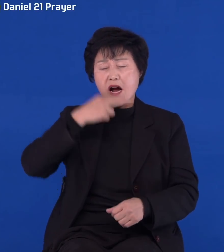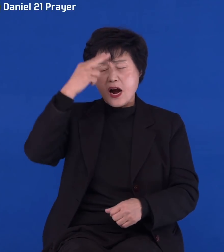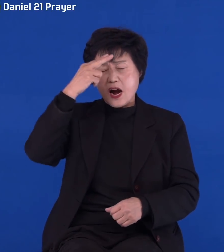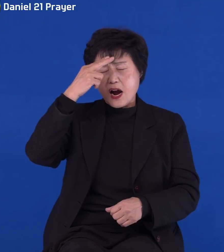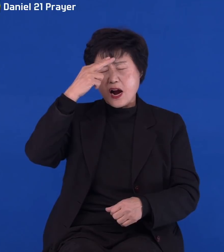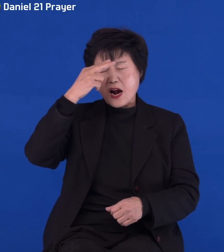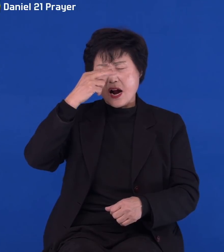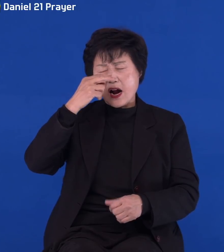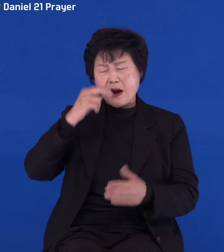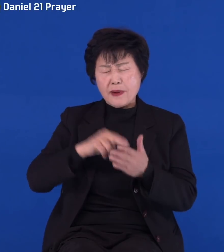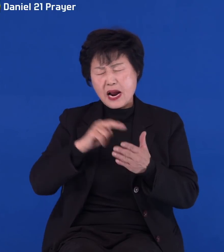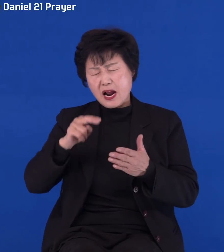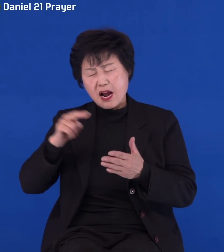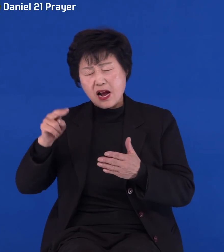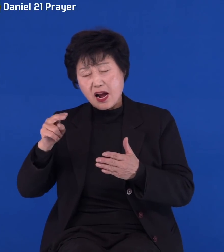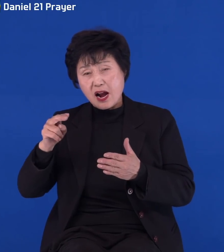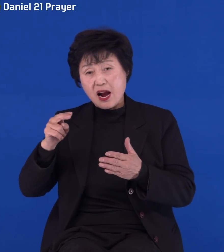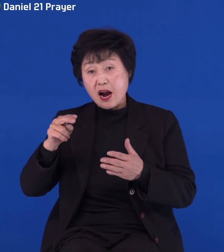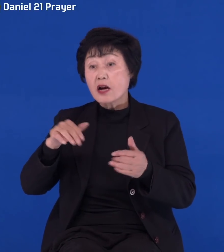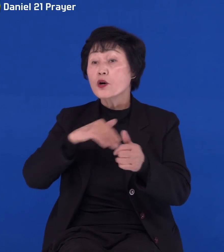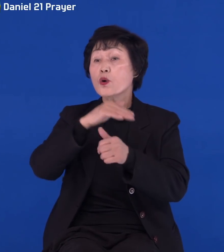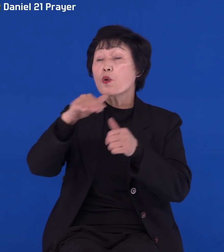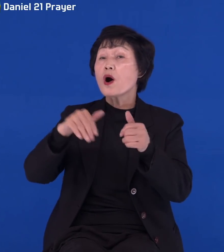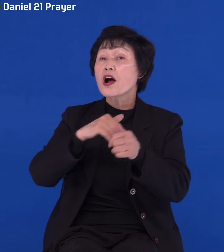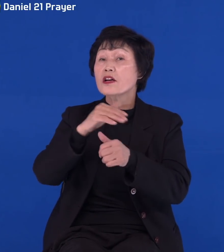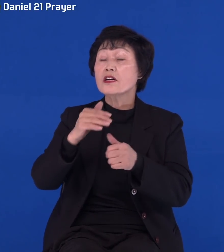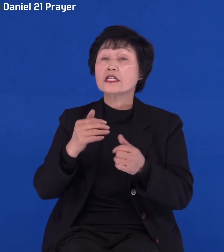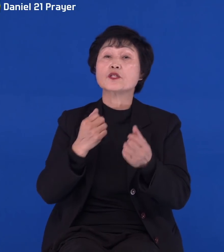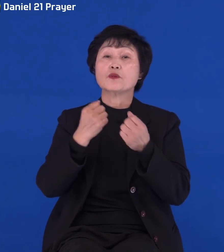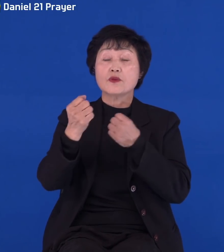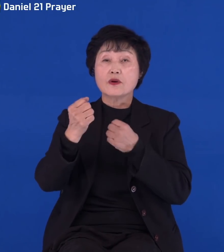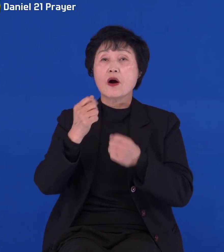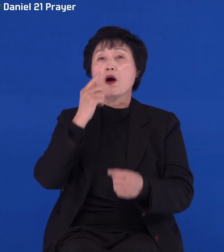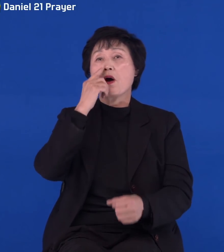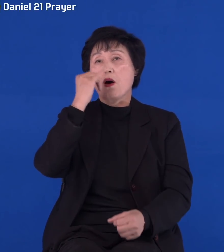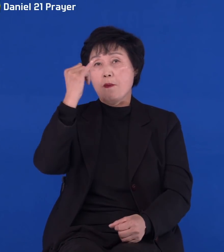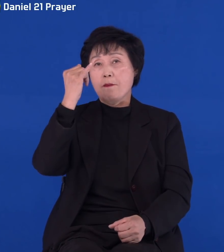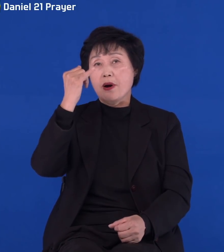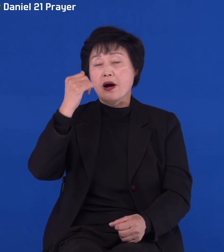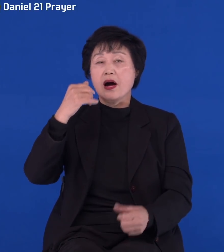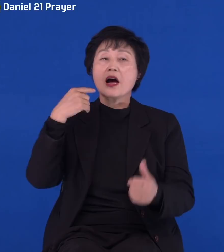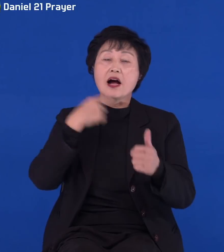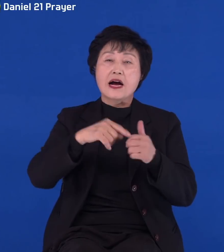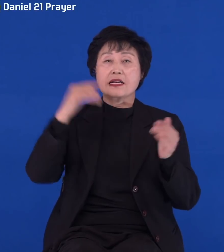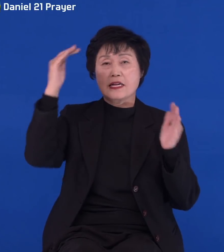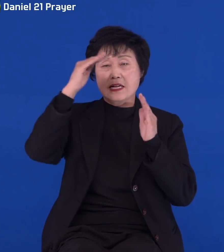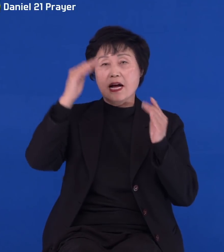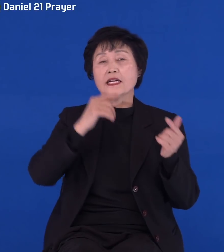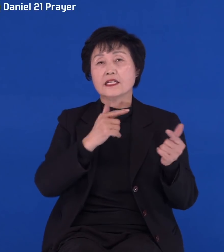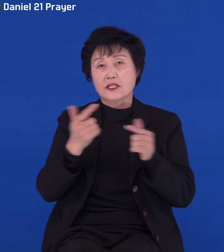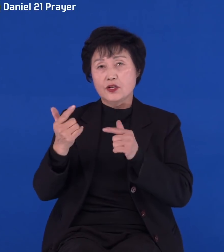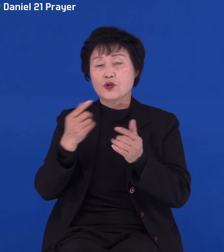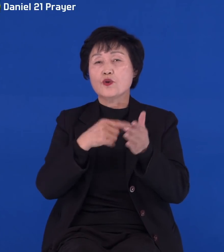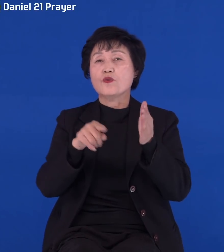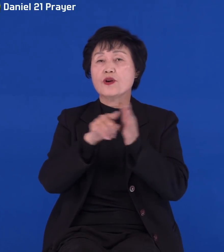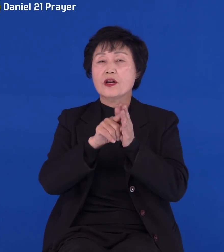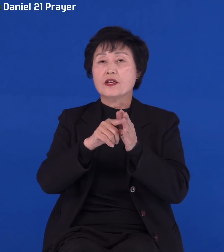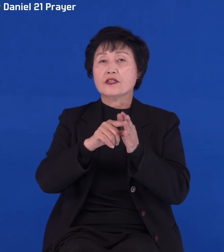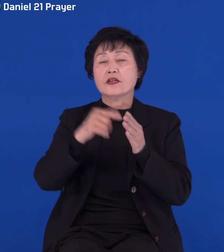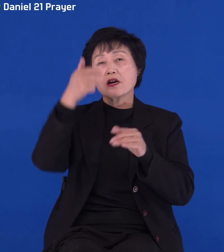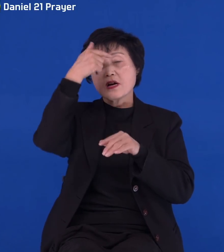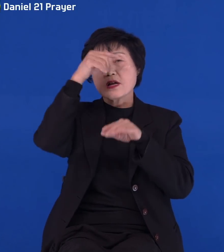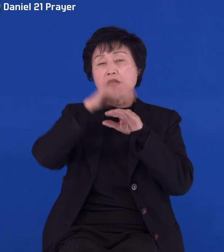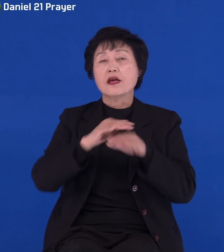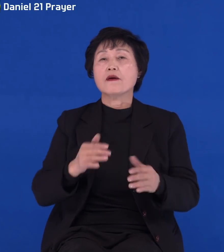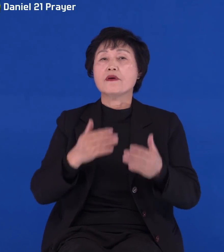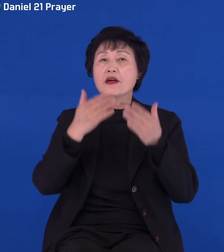되었어요. 이런 저주스러운 환경 가운데 누가 예배를 드리고 싶겠습니까? 저희 어머니 예배를 드리러 갑니다. 그 이유가 뭐냐? 내가